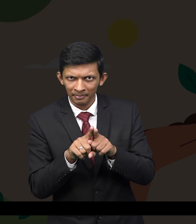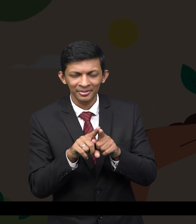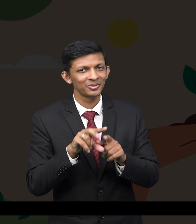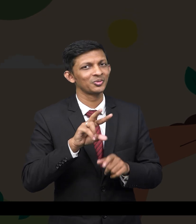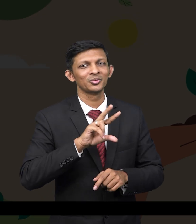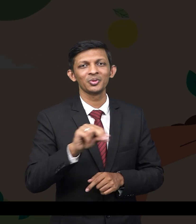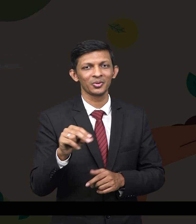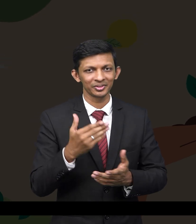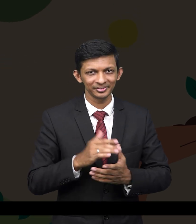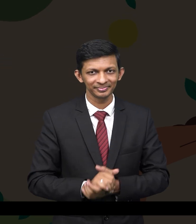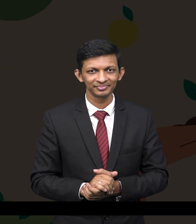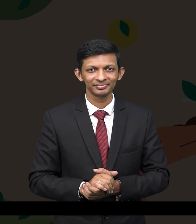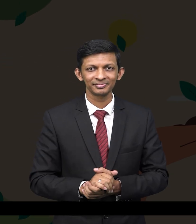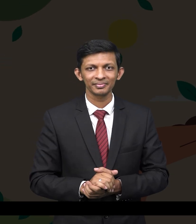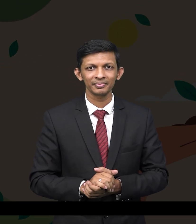नहीं।